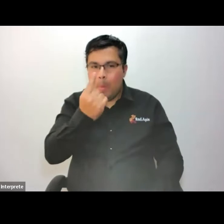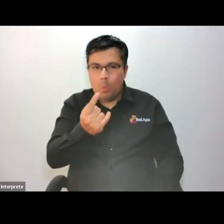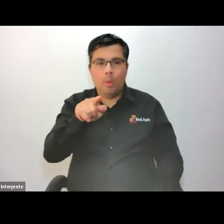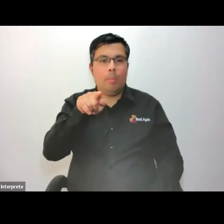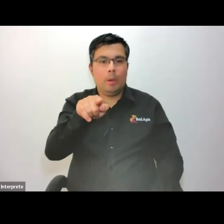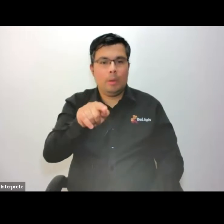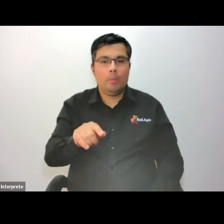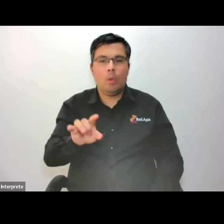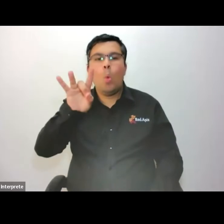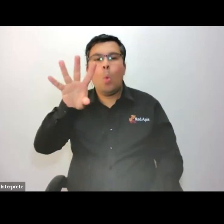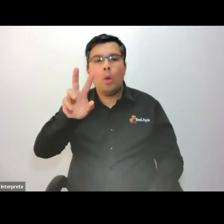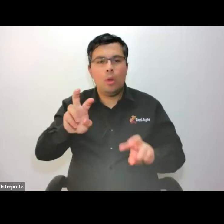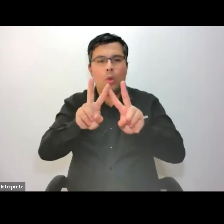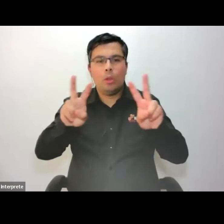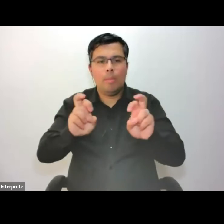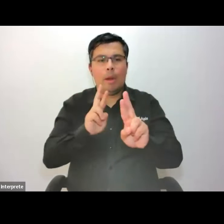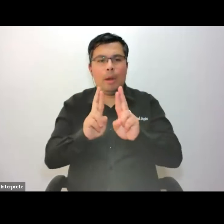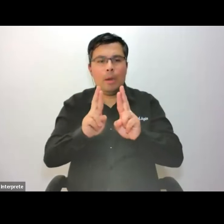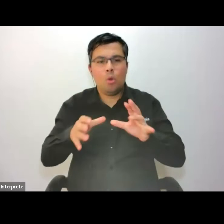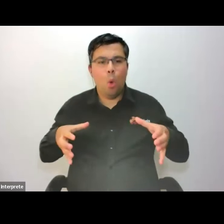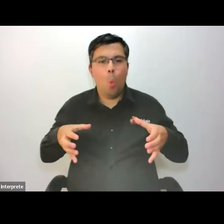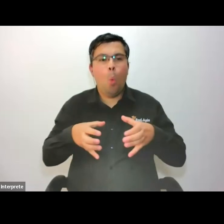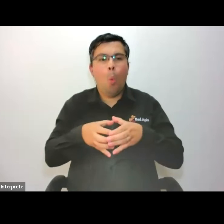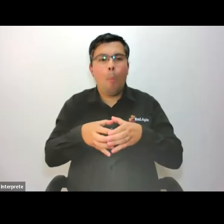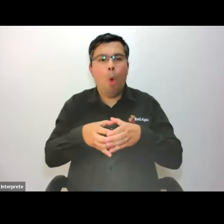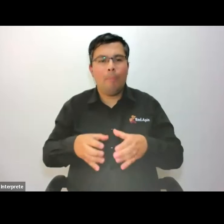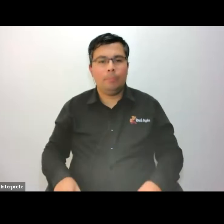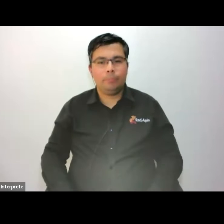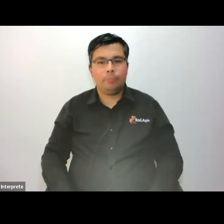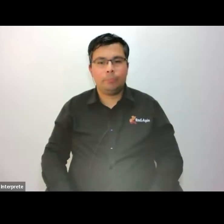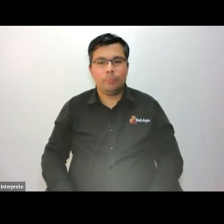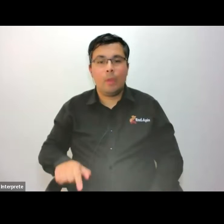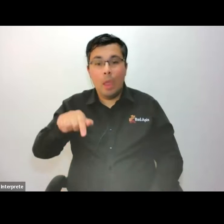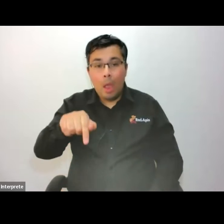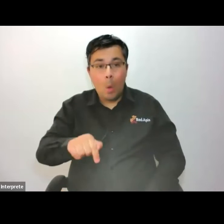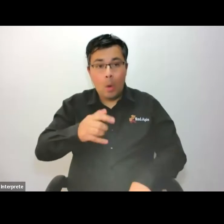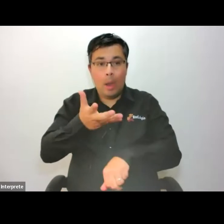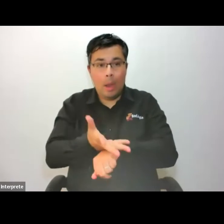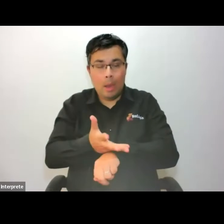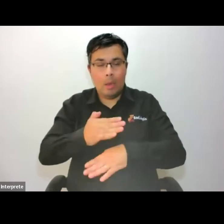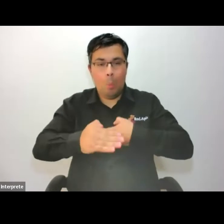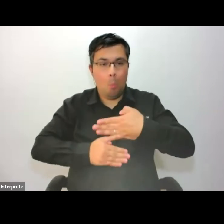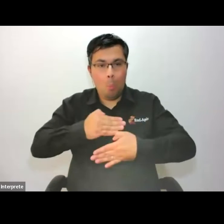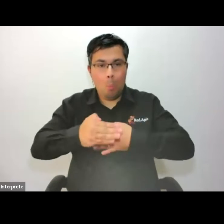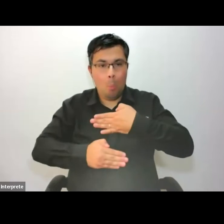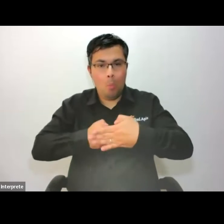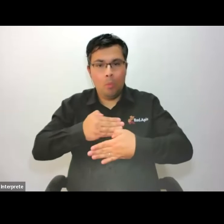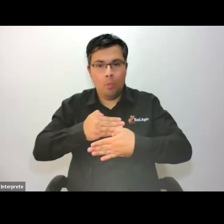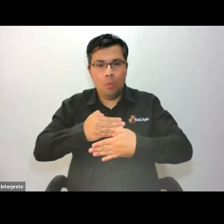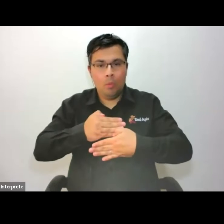en relación a los cupos, señalar que hay un proceso de ingreso al PIE